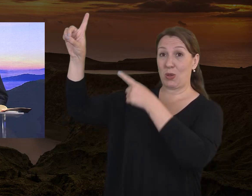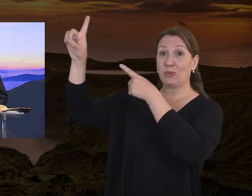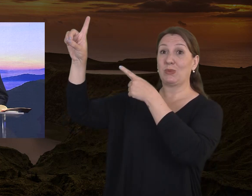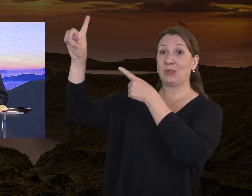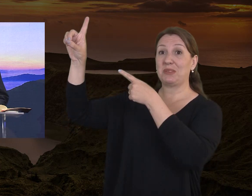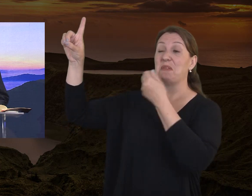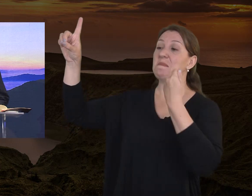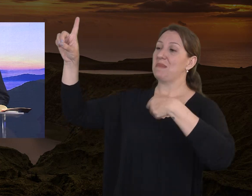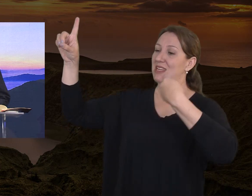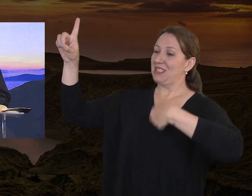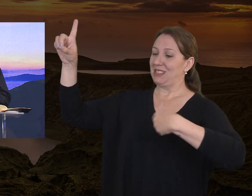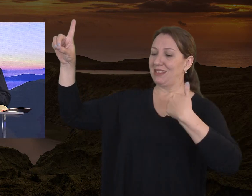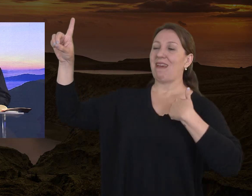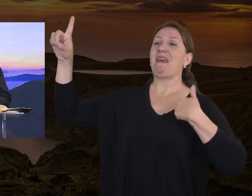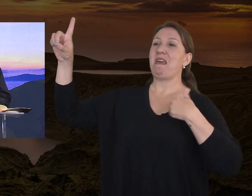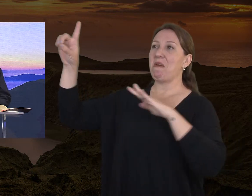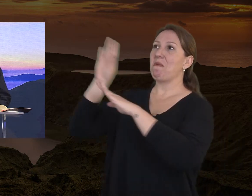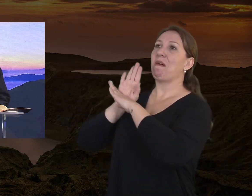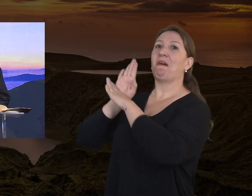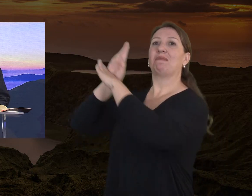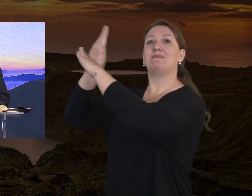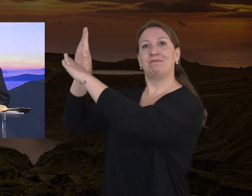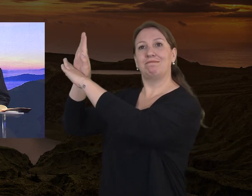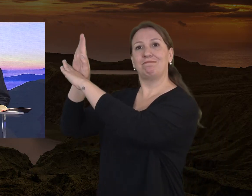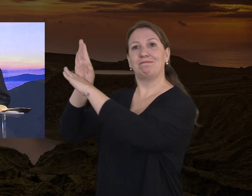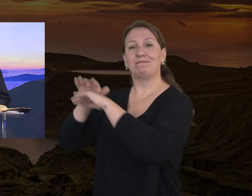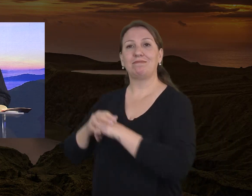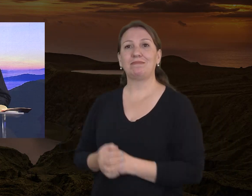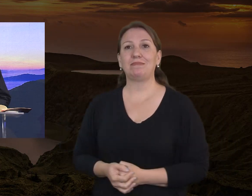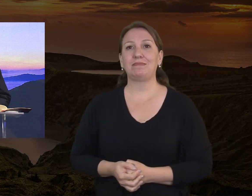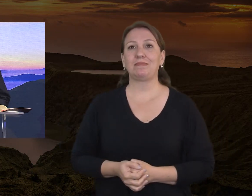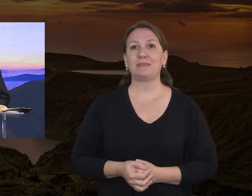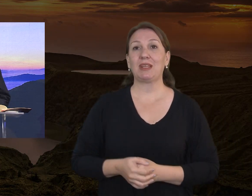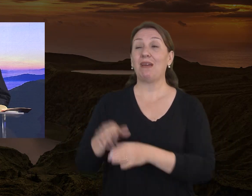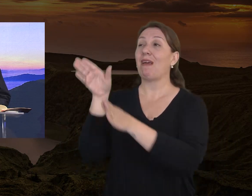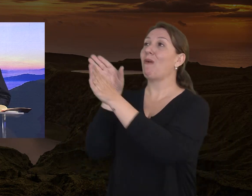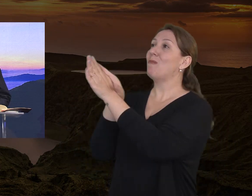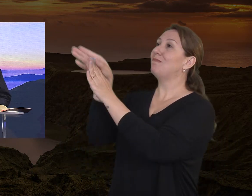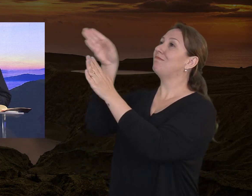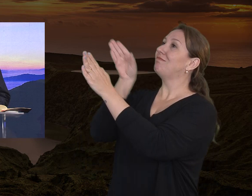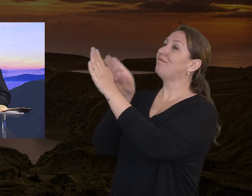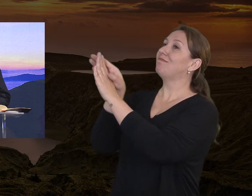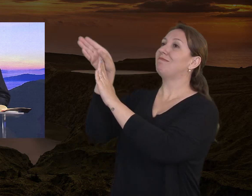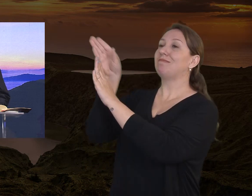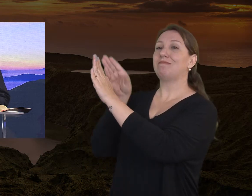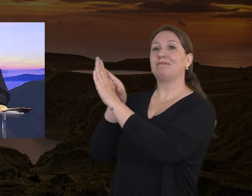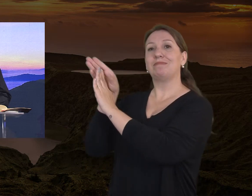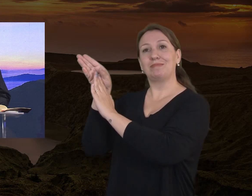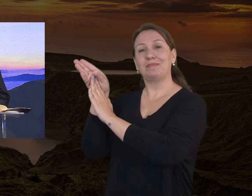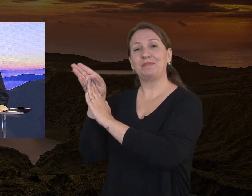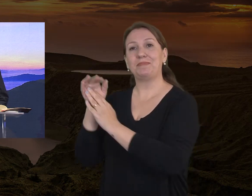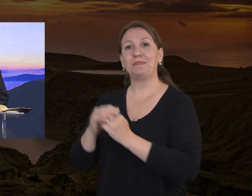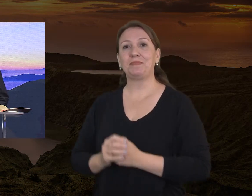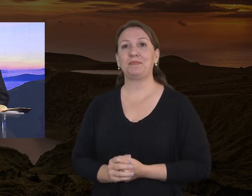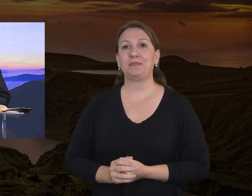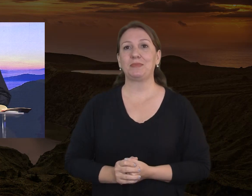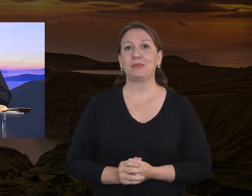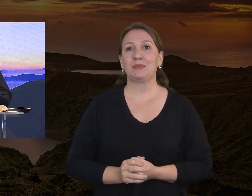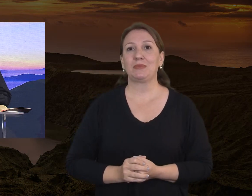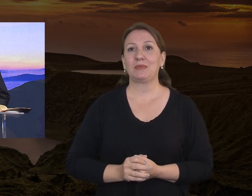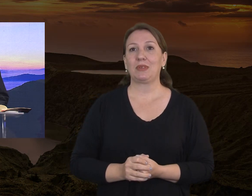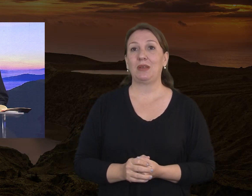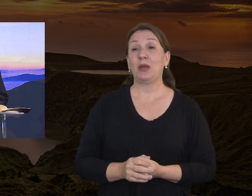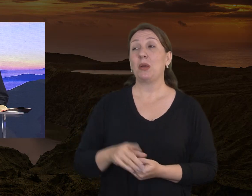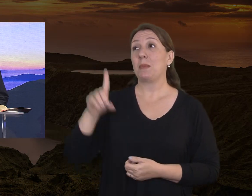Criador precisava dele como um conselheiro nos assuntos da criação para